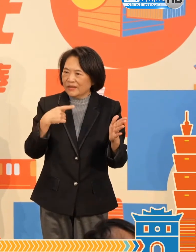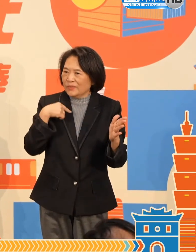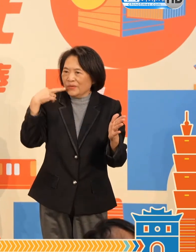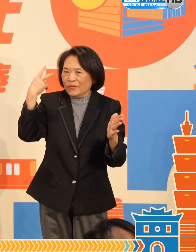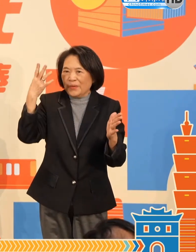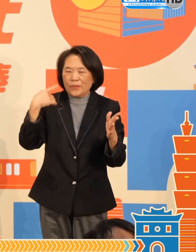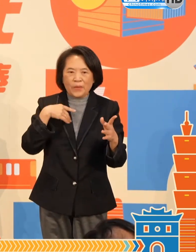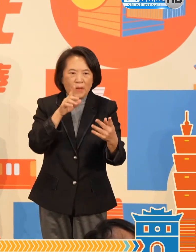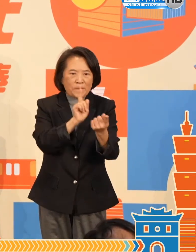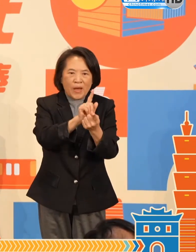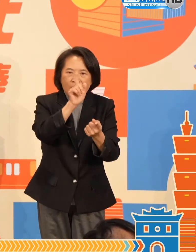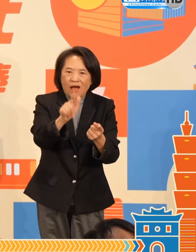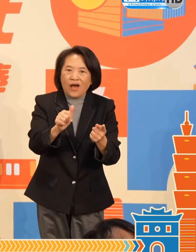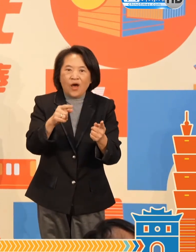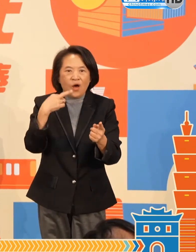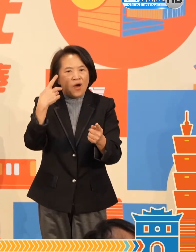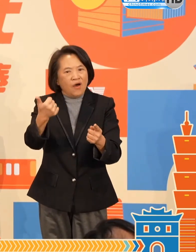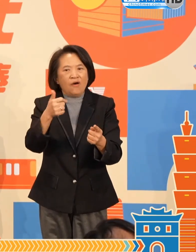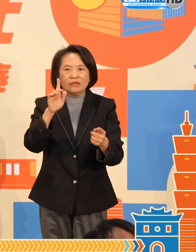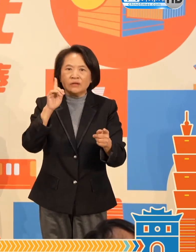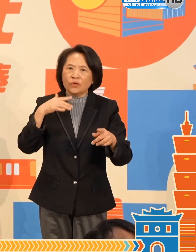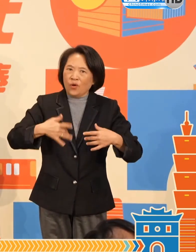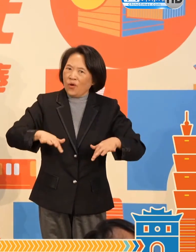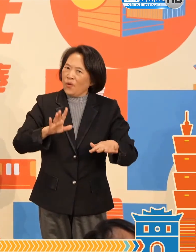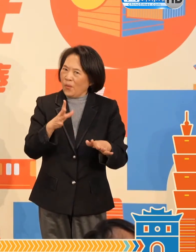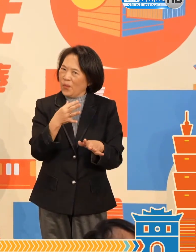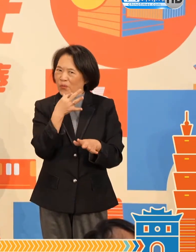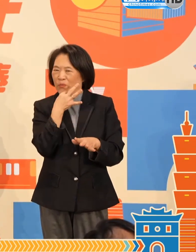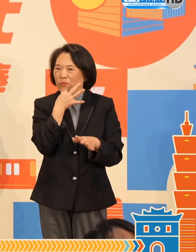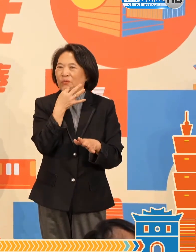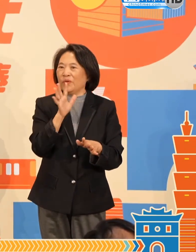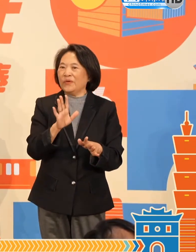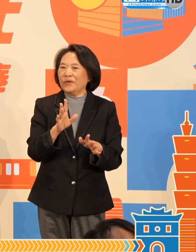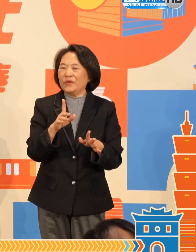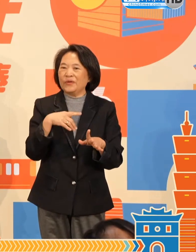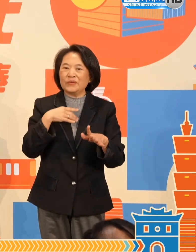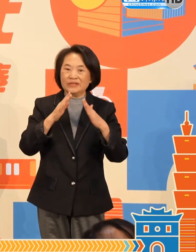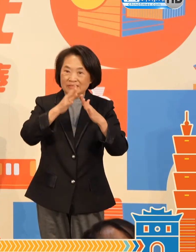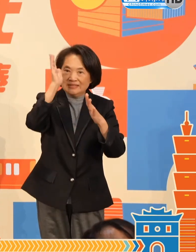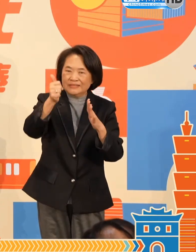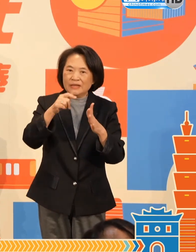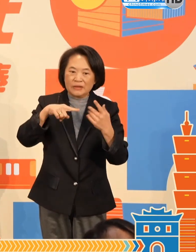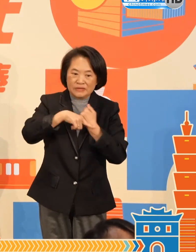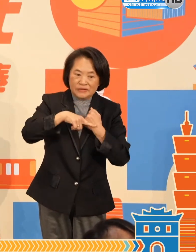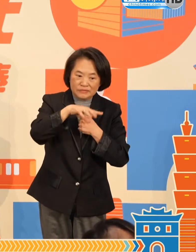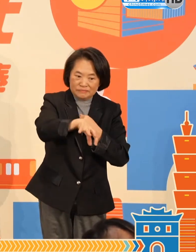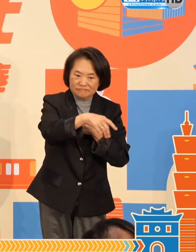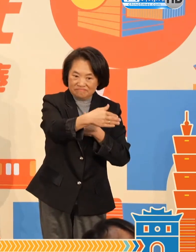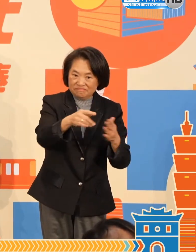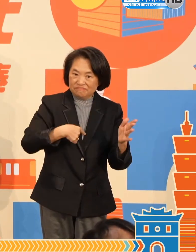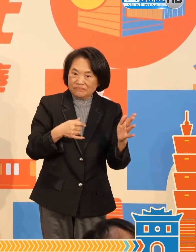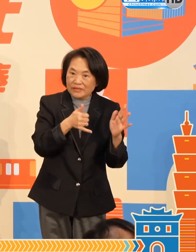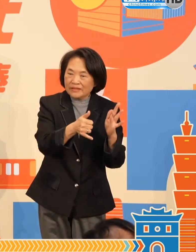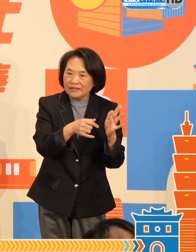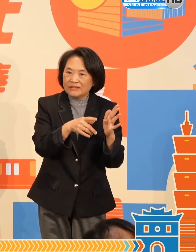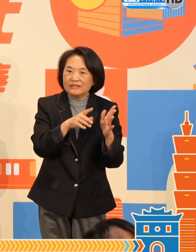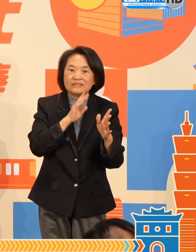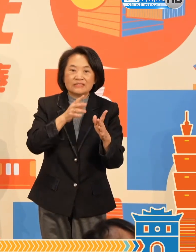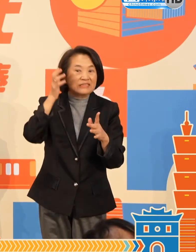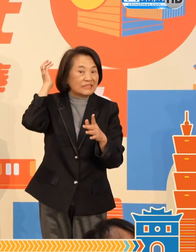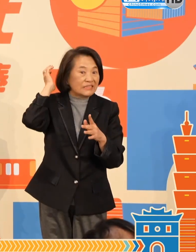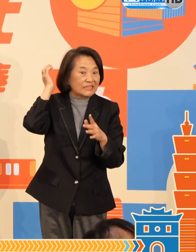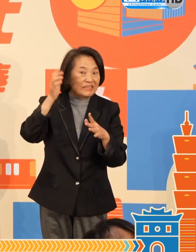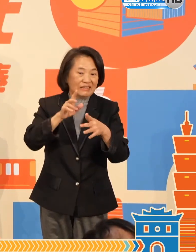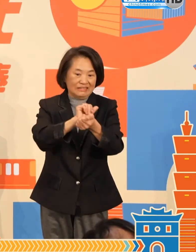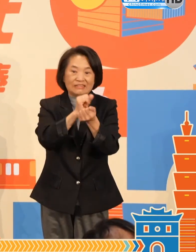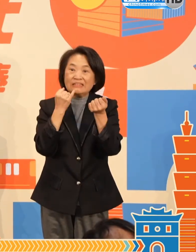又熟悉又惊恐，因为事实上我好像加入市长的研究室，就是我们柯教授的研究